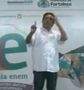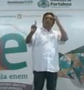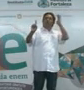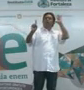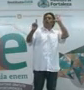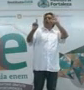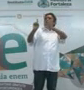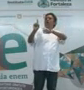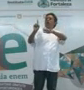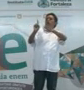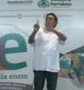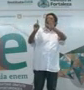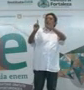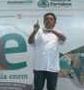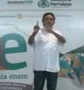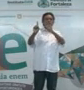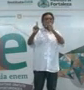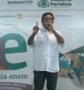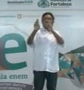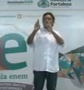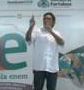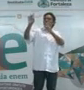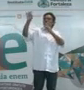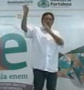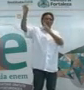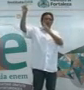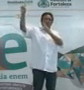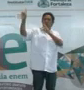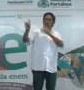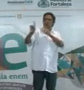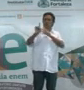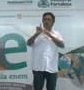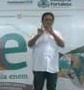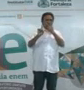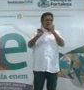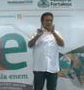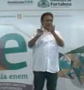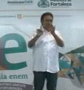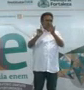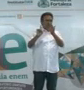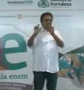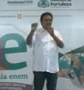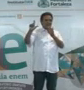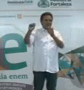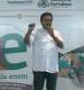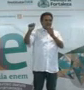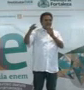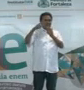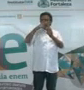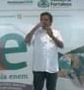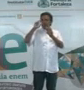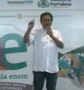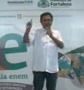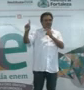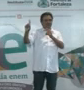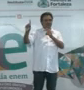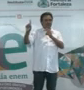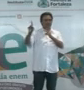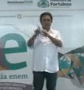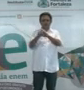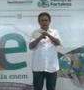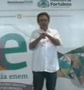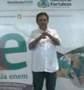terra. Eita, professor, quer dizer que agora o americano está lidando diretamente com Deus, com Allah. Eu digo, se o americano está brigando com